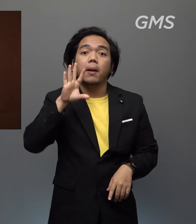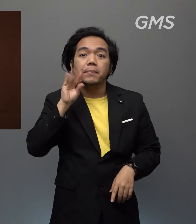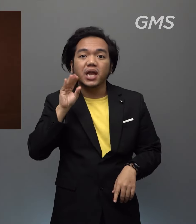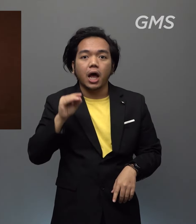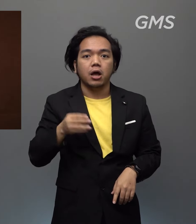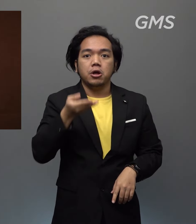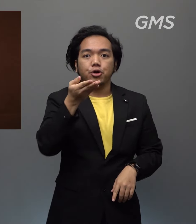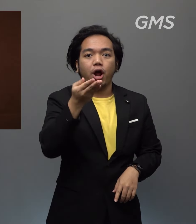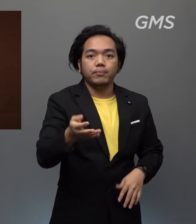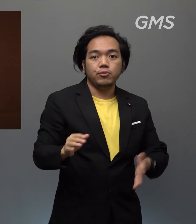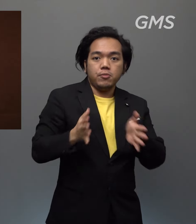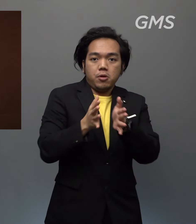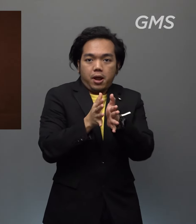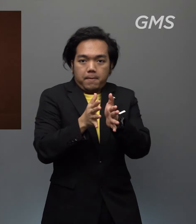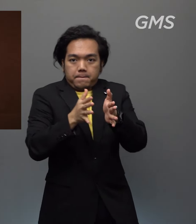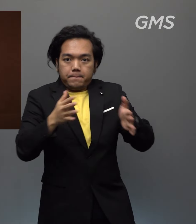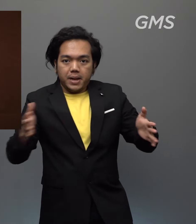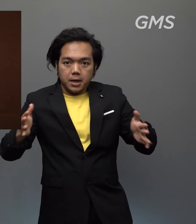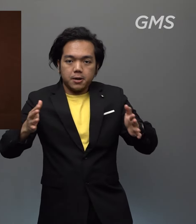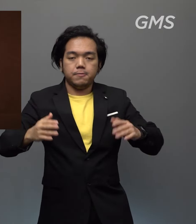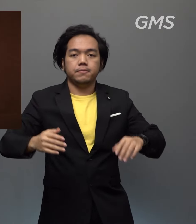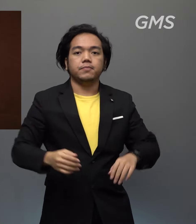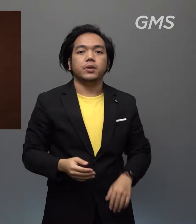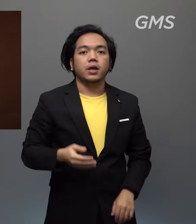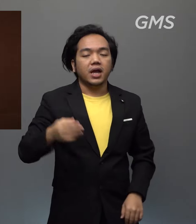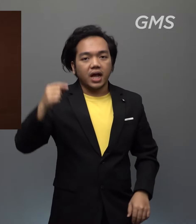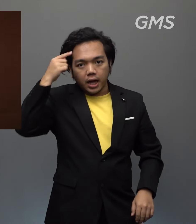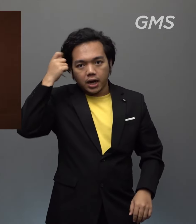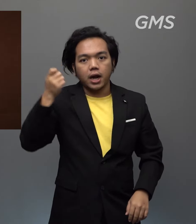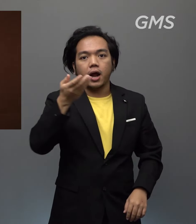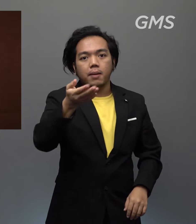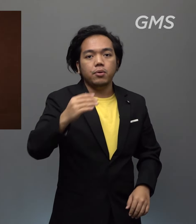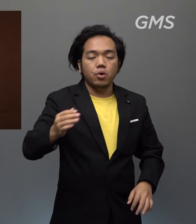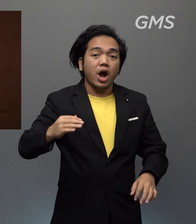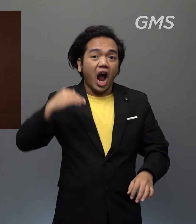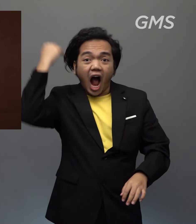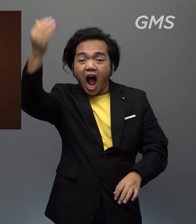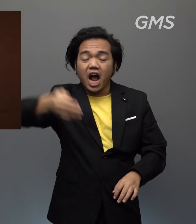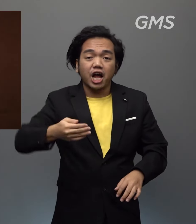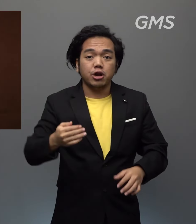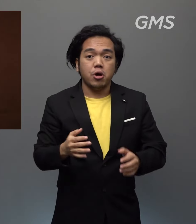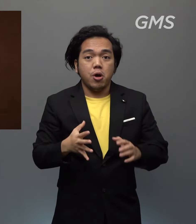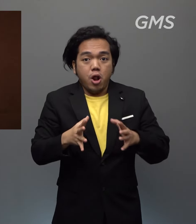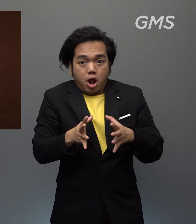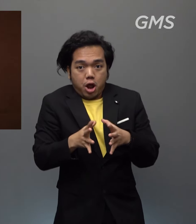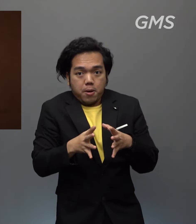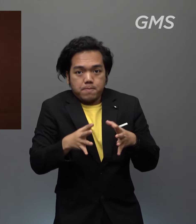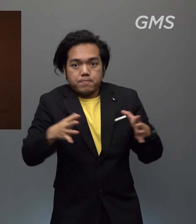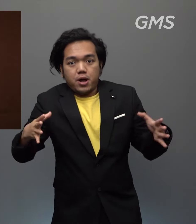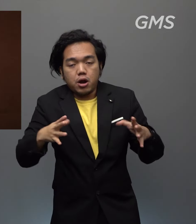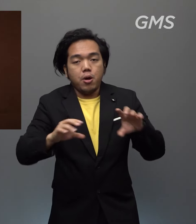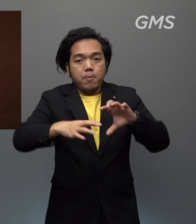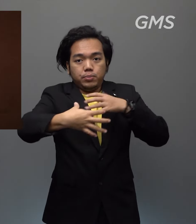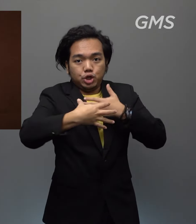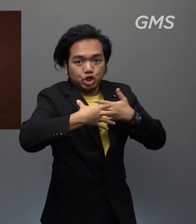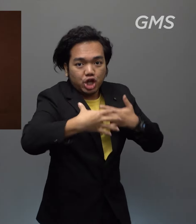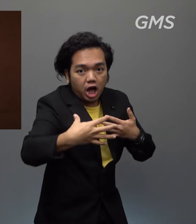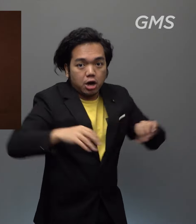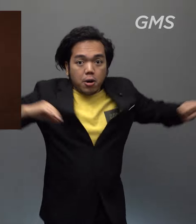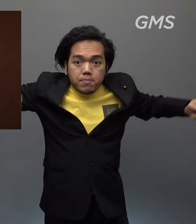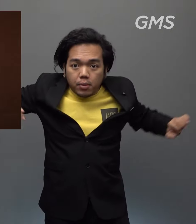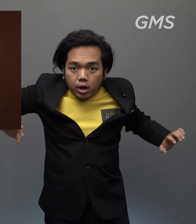pancangkan kokoh patoknya. Sebab engkau akan mengembang ke kanan, engkau akan mengembang ke kiri, engkau akan menjadi makin